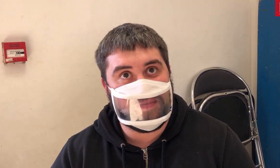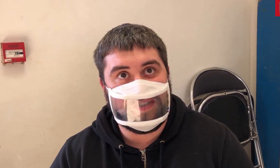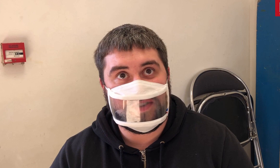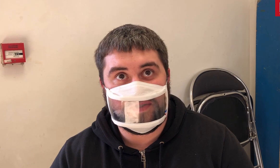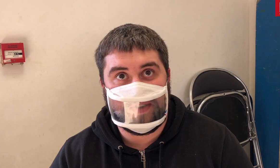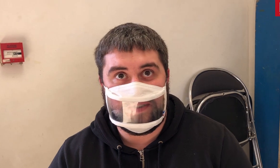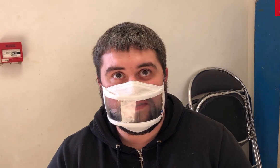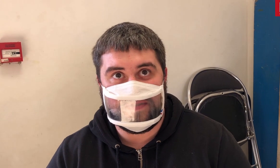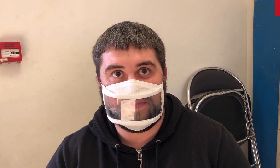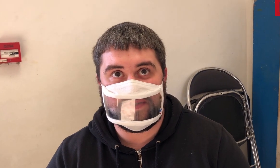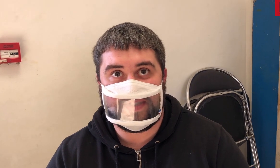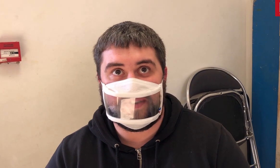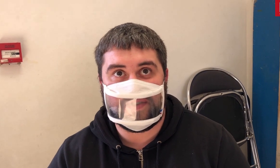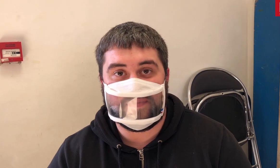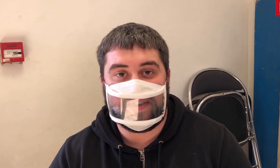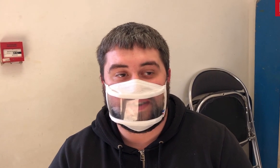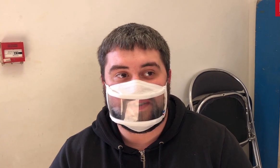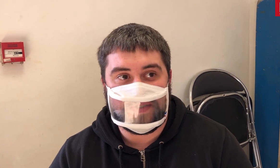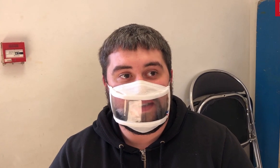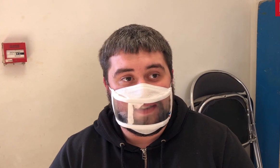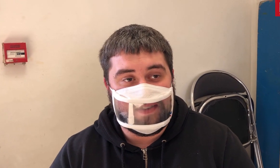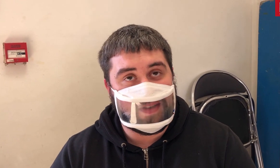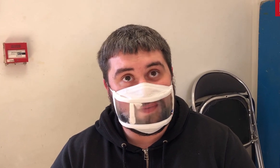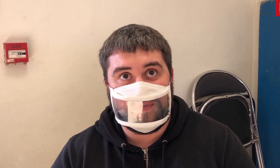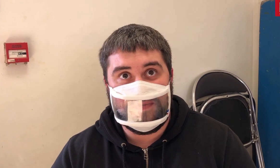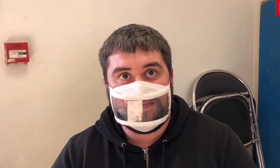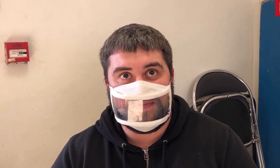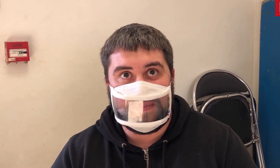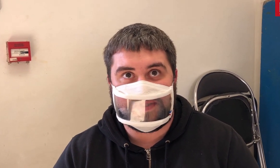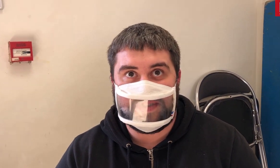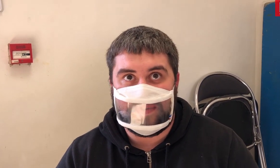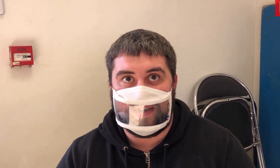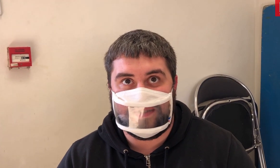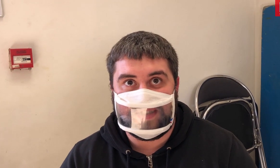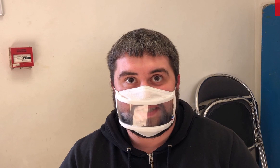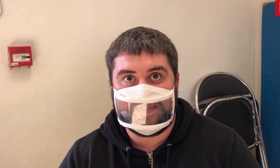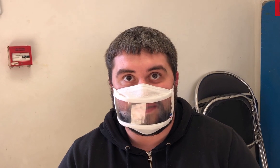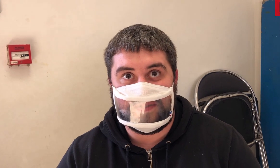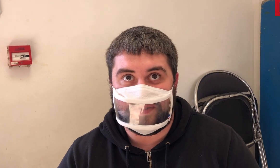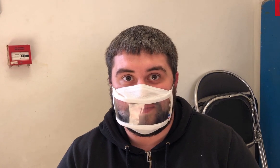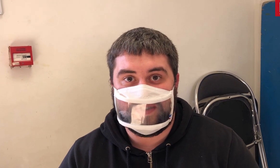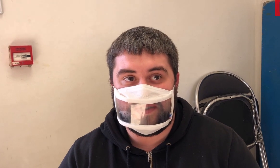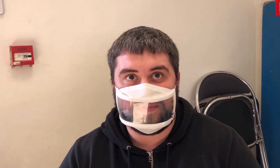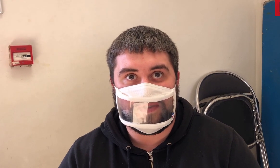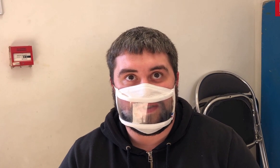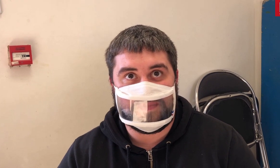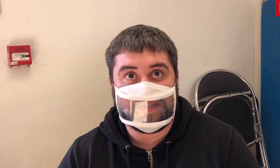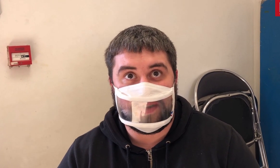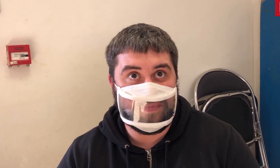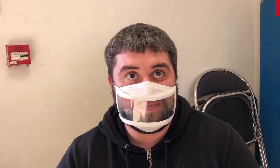moniteur auto-école. Donc D'accord. c'est vrai que il n'y en a pas beaucoup des personnes c'est qui vrai. parlent la langue des signes en tant que moniteur. Donc c'est un plus